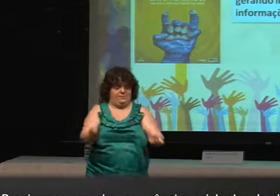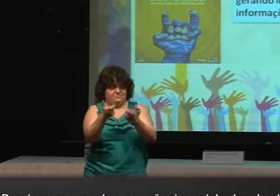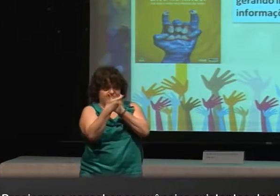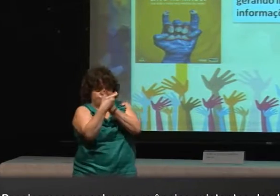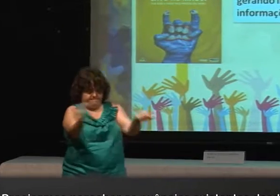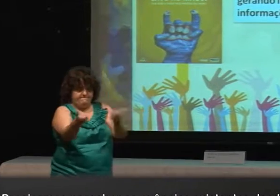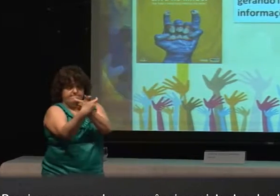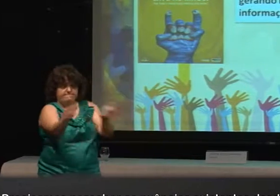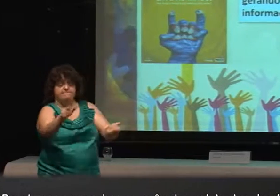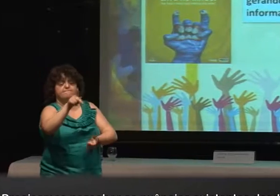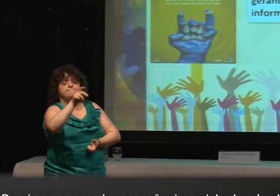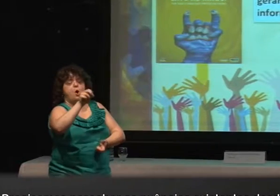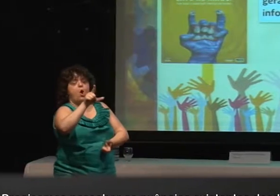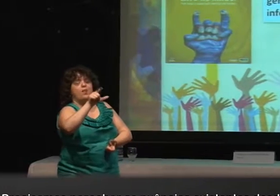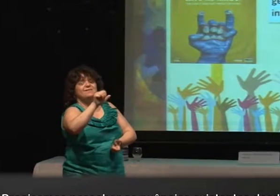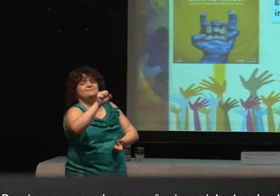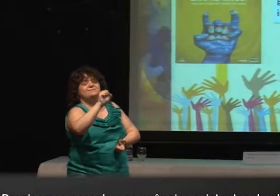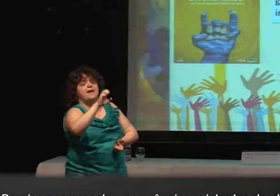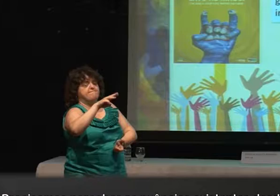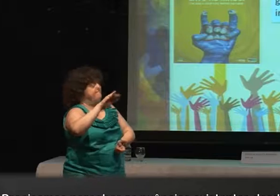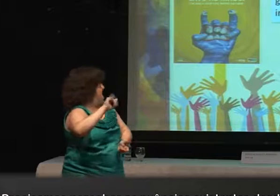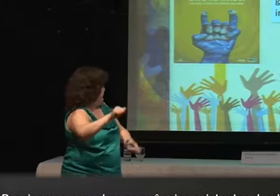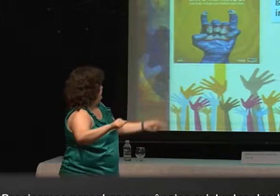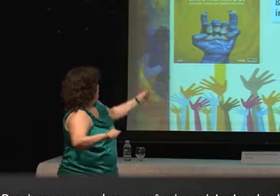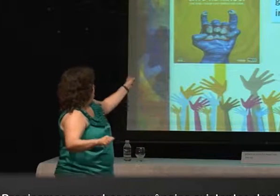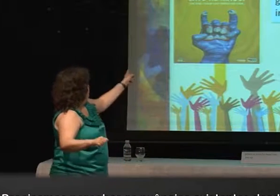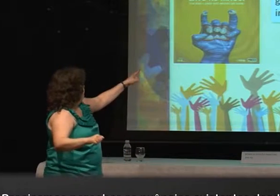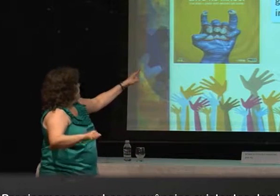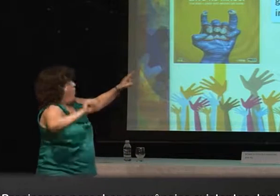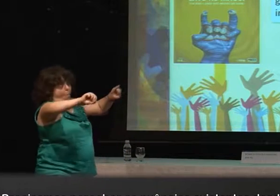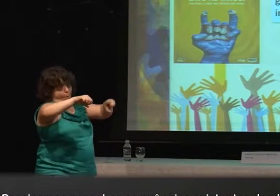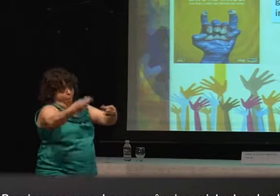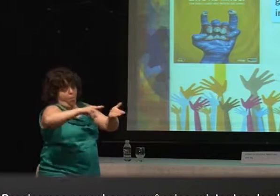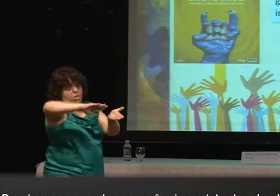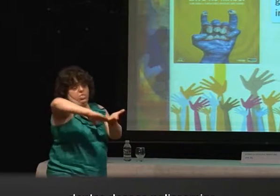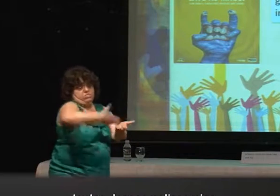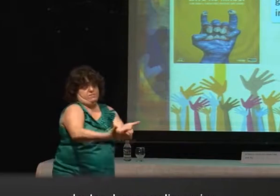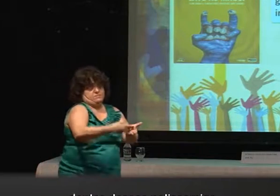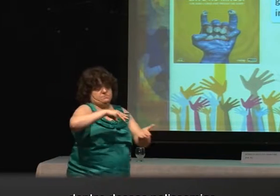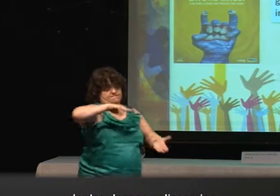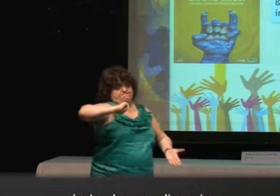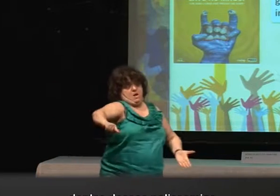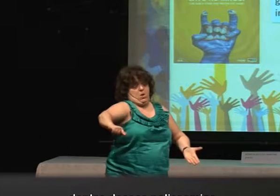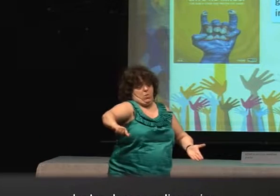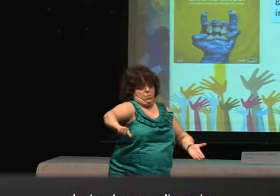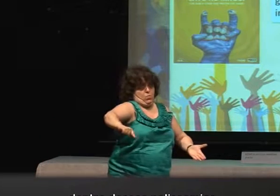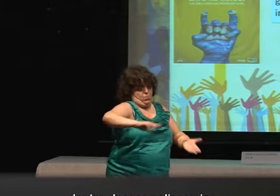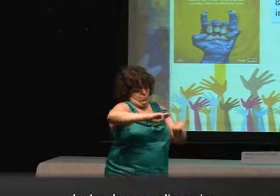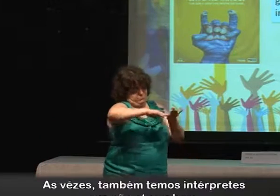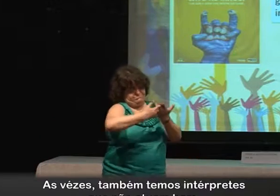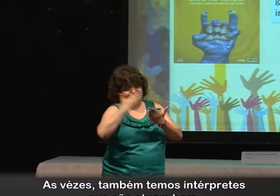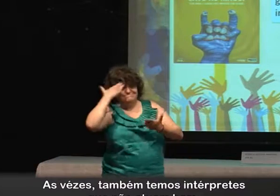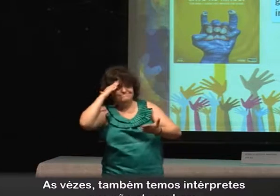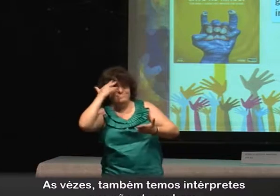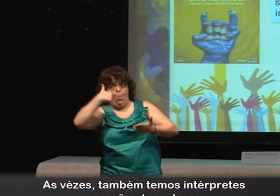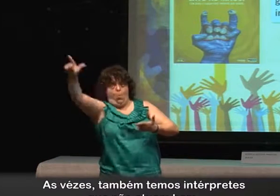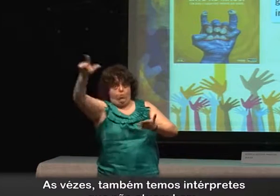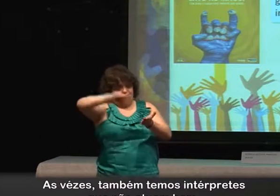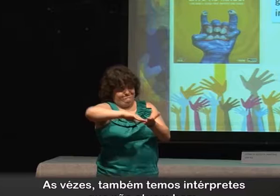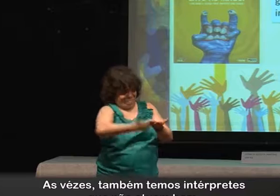Então, nós precisamos perceber as nuances existentes dentro dessas polissemias. Às vezes, nós também temos